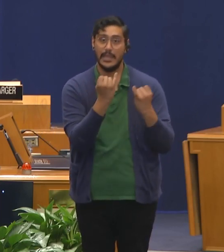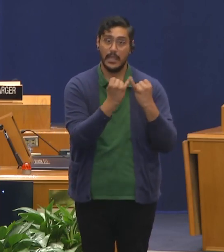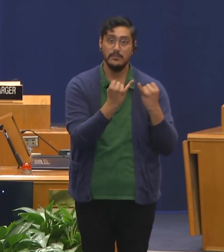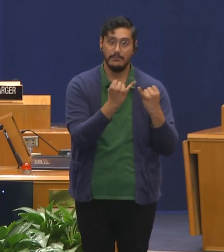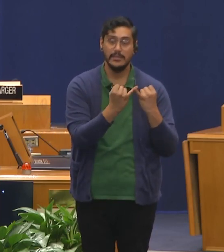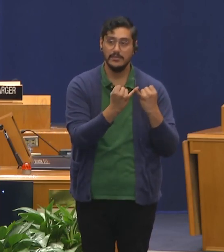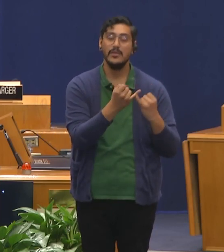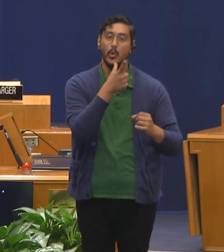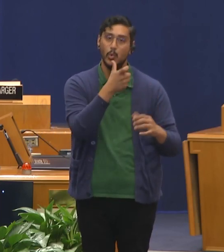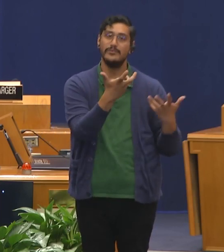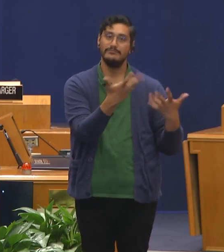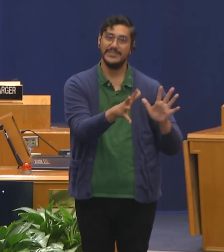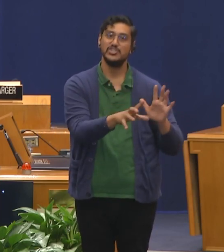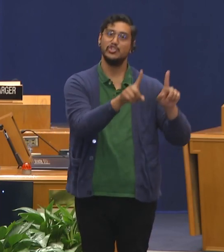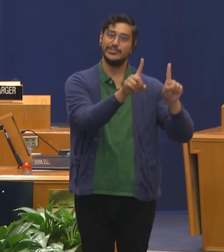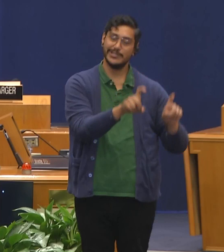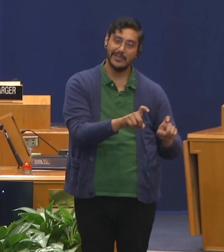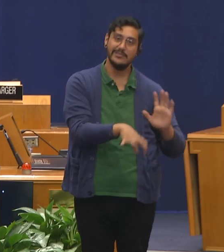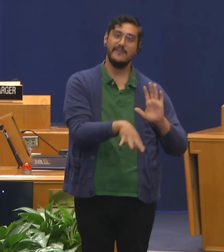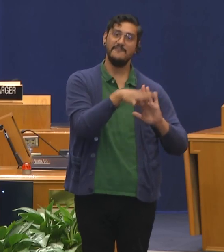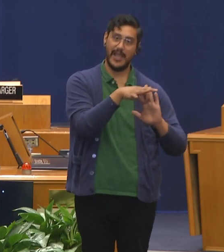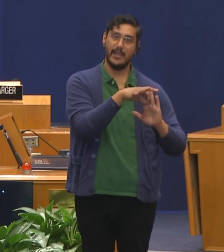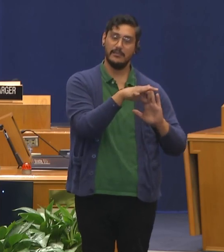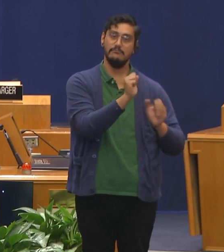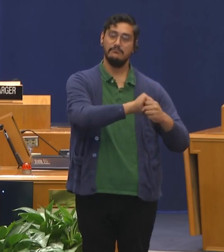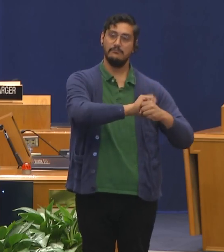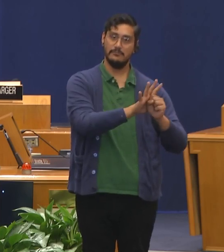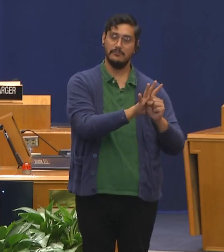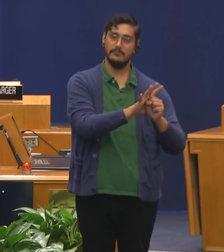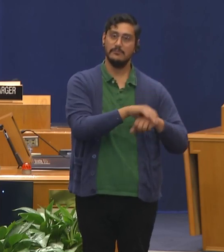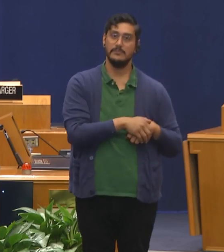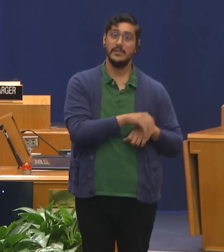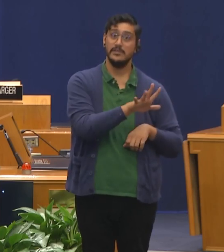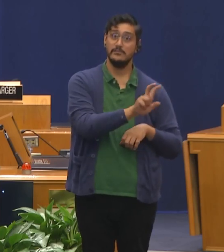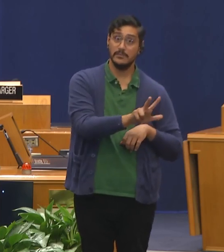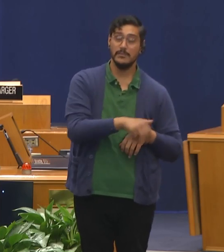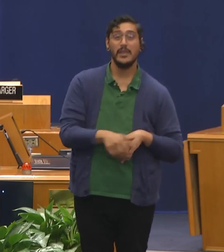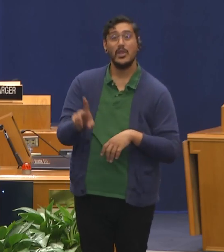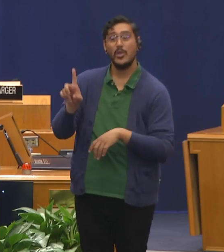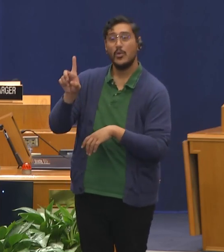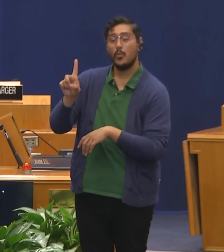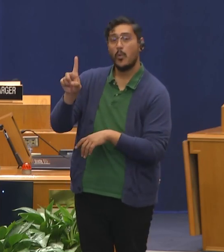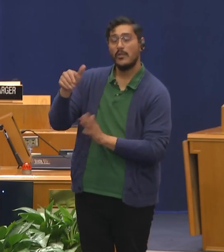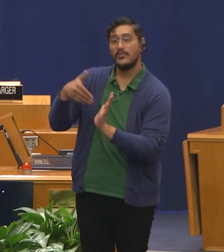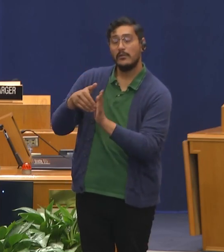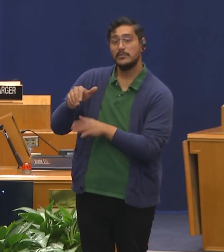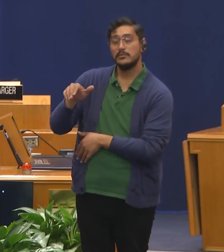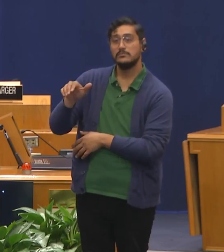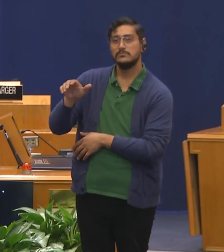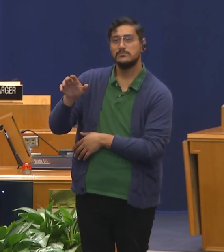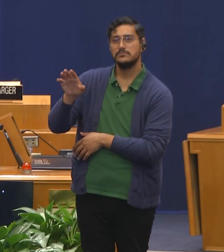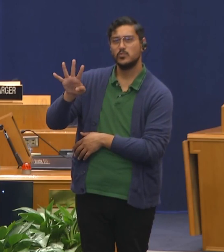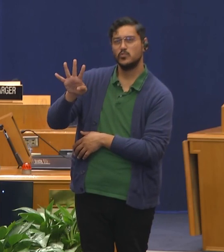han dado positivo, 53 en aislamiento y 1,401 están en cuarentena.